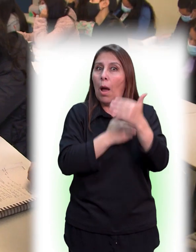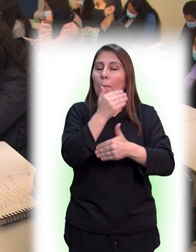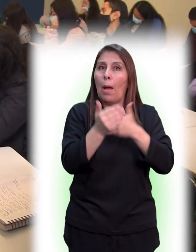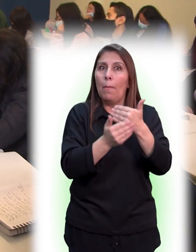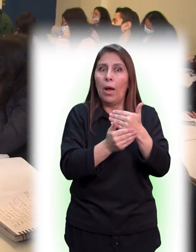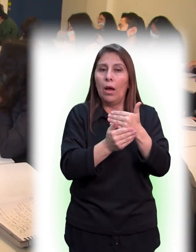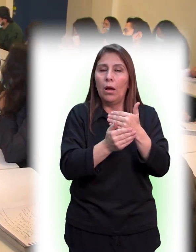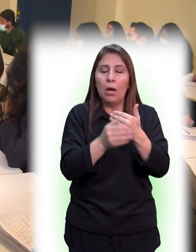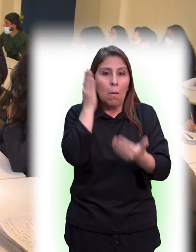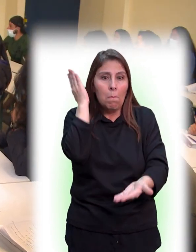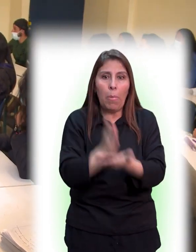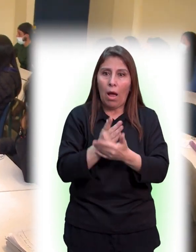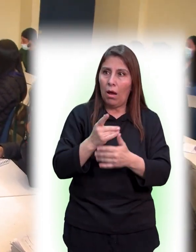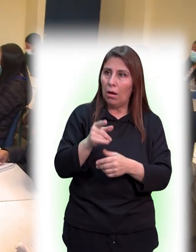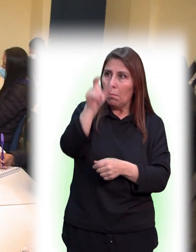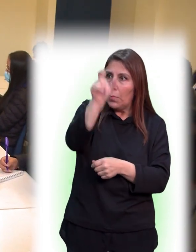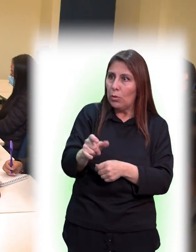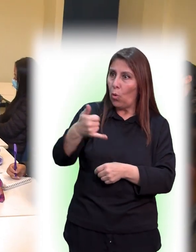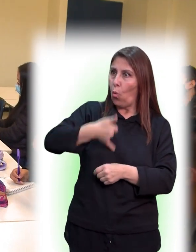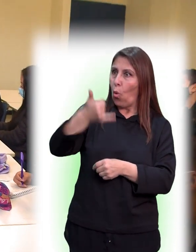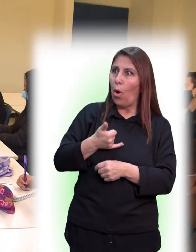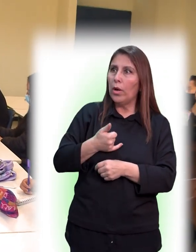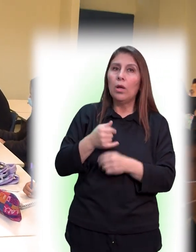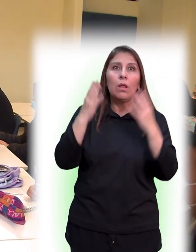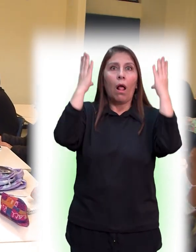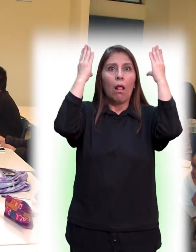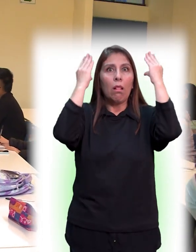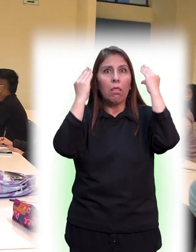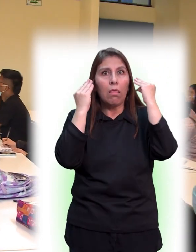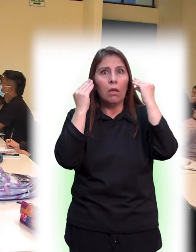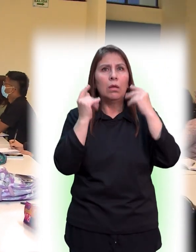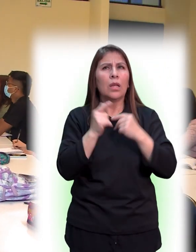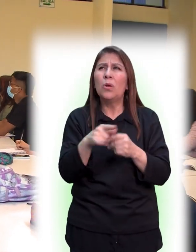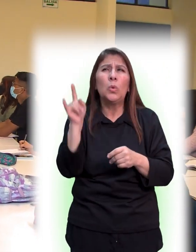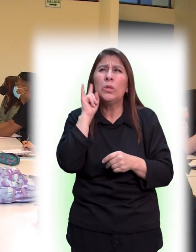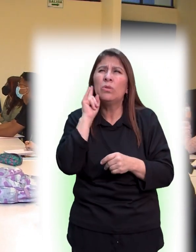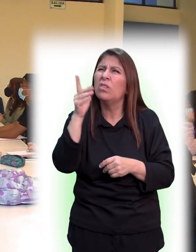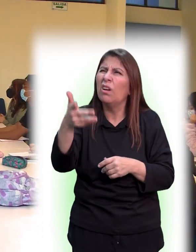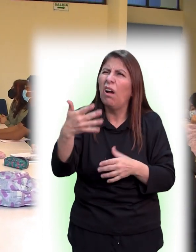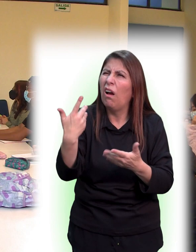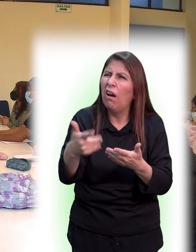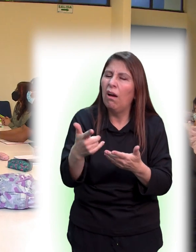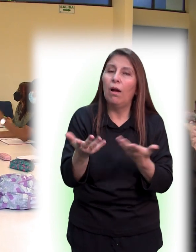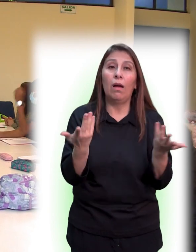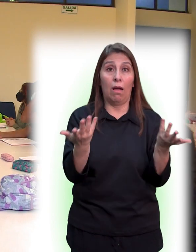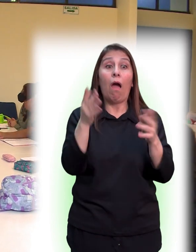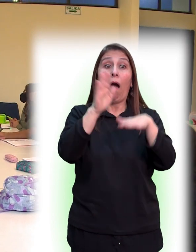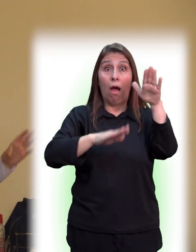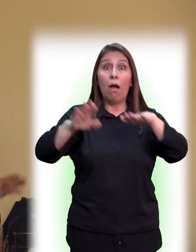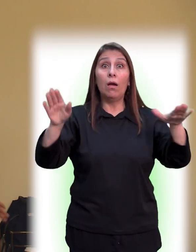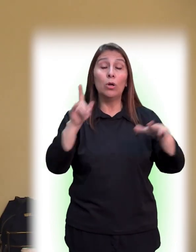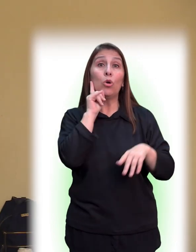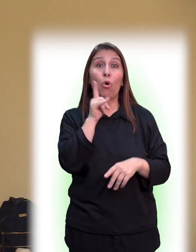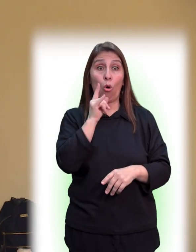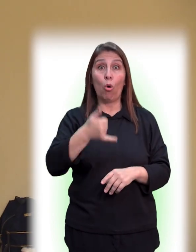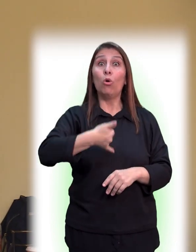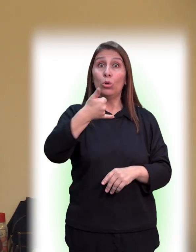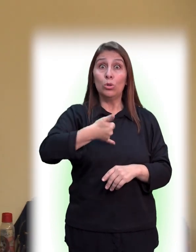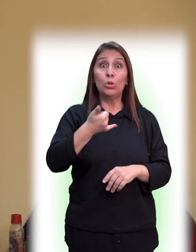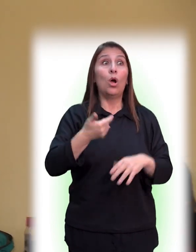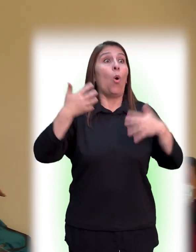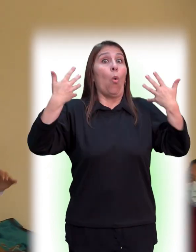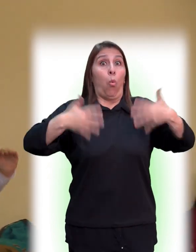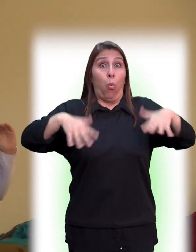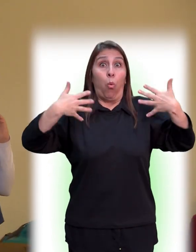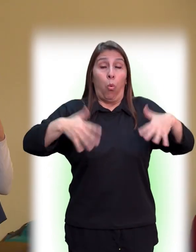cada vez más temprano se estén presentando las pérdidas auditivas. Y hoy lo vemos mucho en nuestros jóvenes con pérdidas que deberían